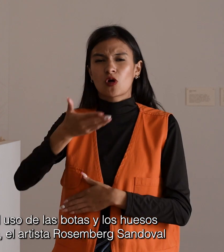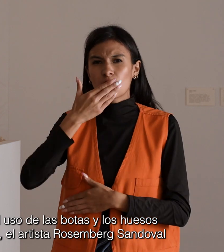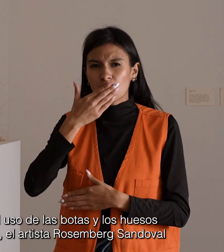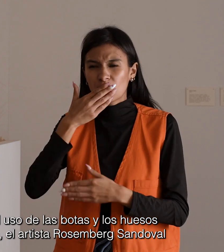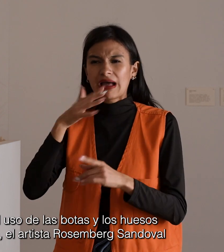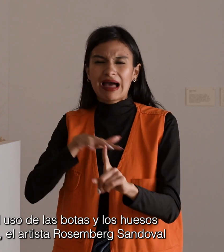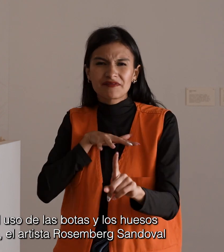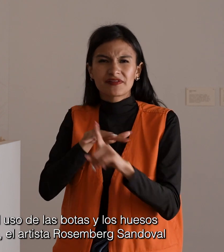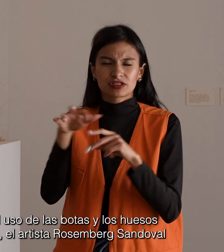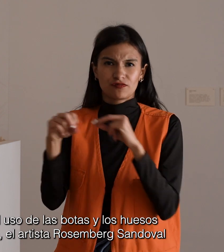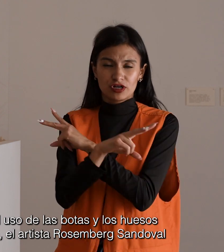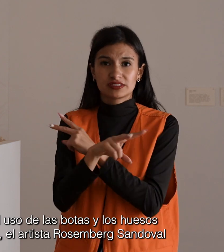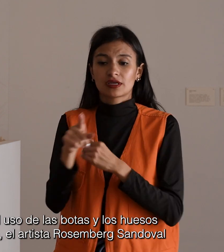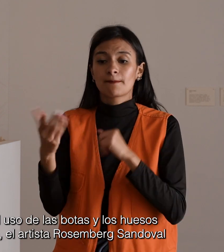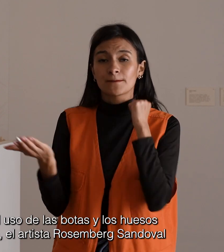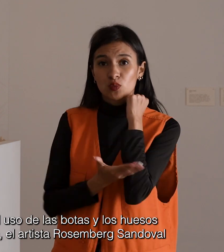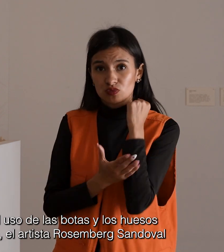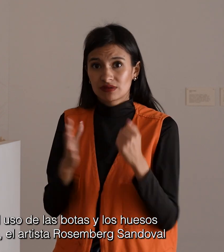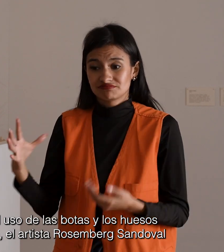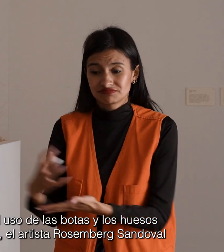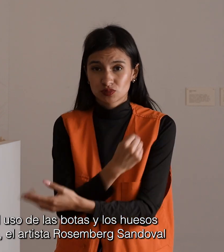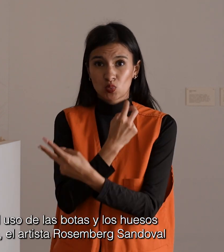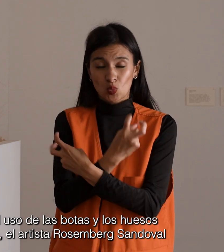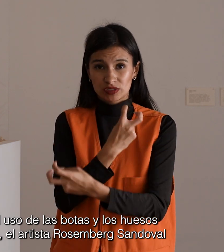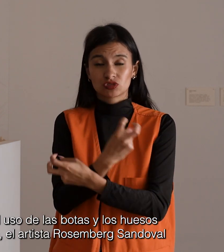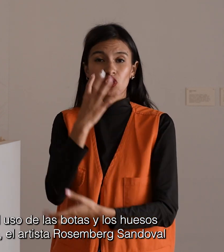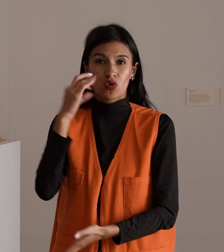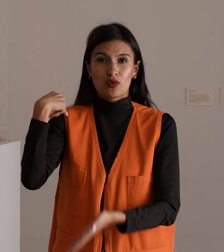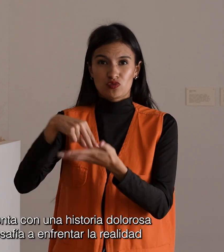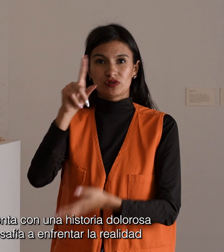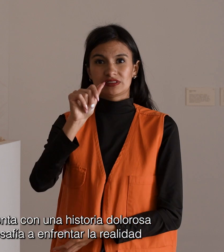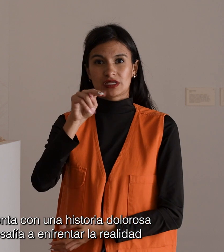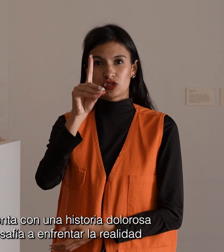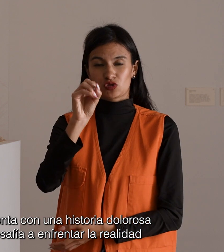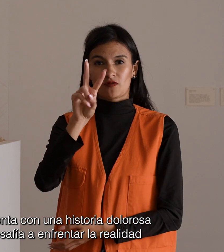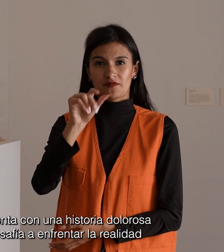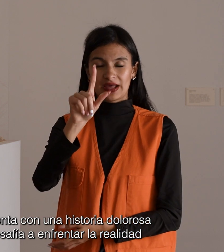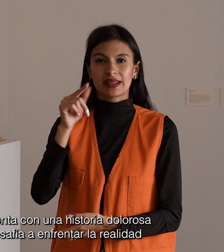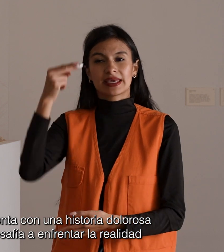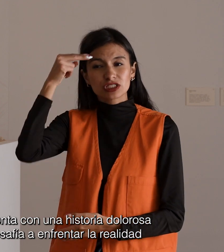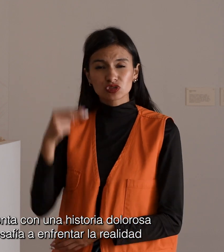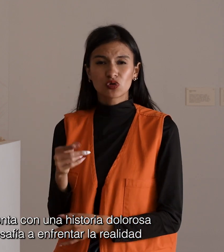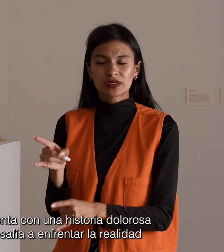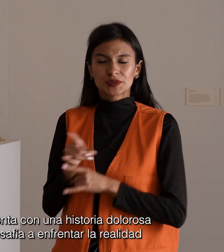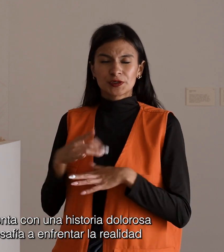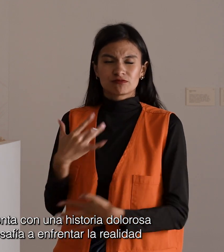uso de las botas y los huesos recolectados el artista Rosenberg Sandoval nos confronta con una historia dolorosa y nos desafía